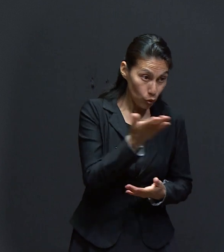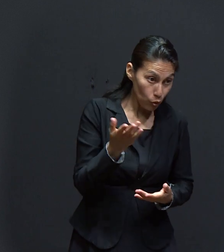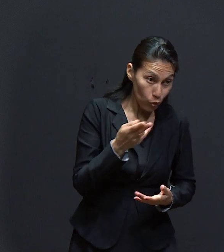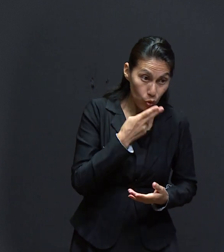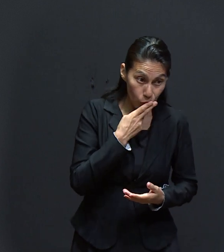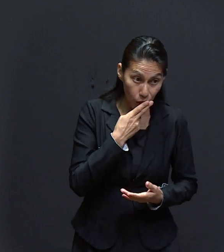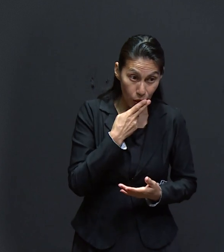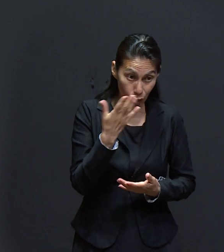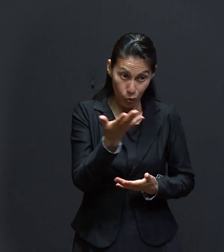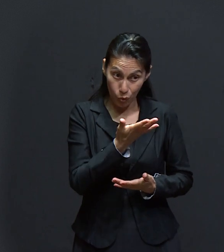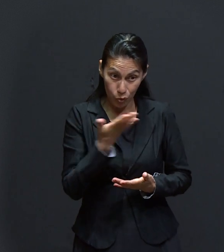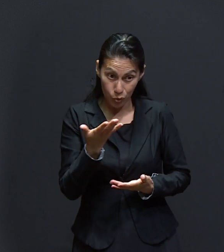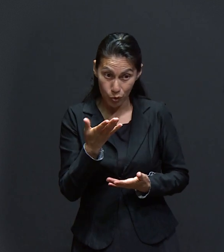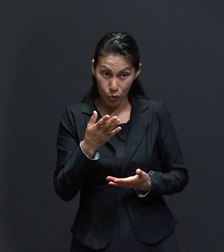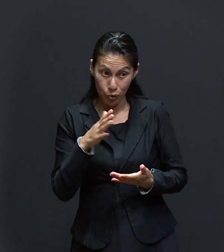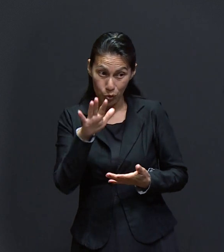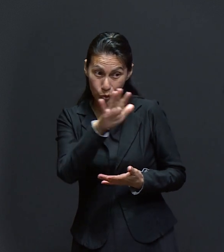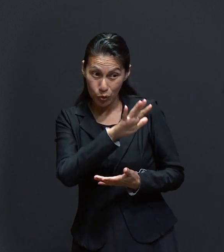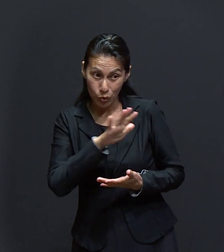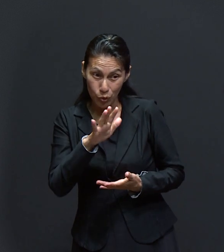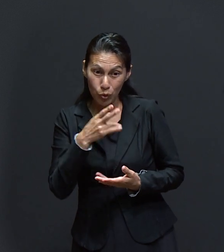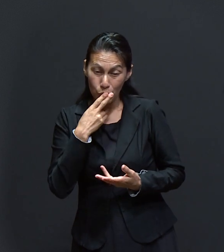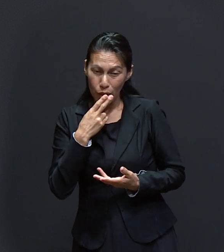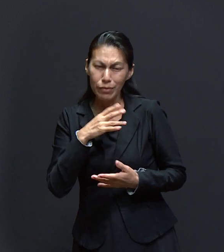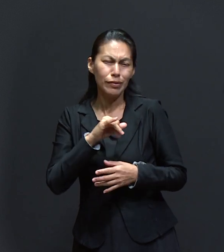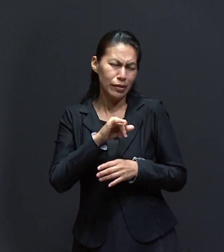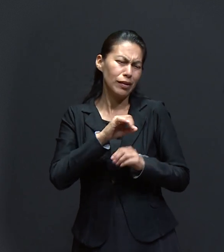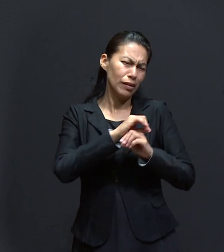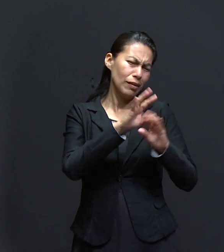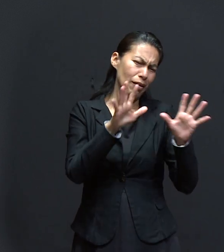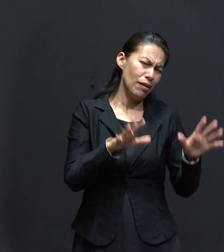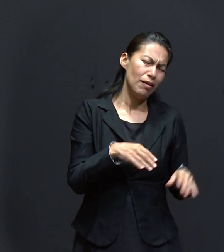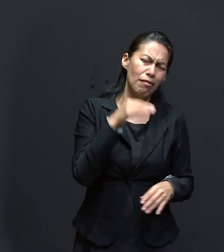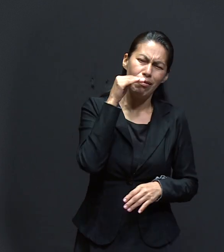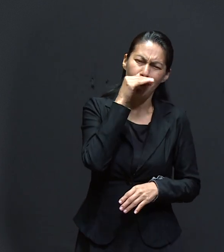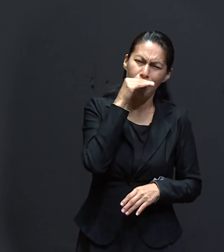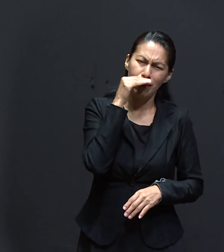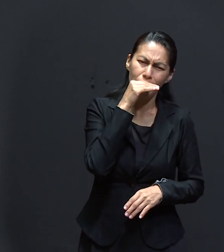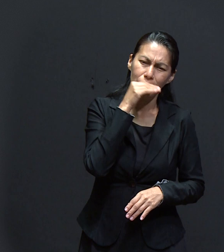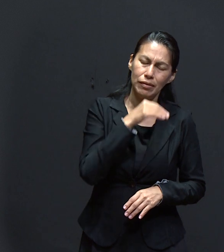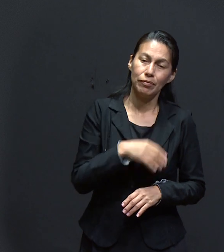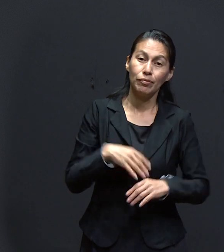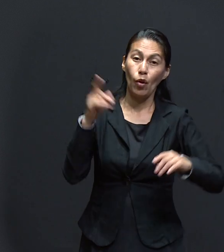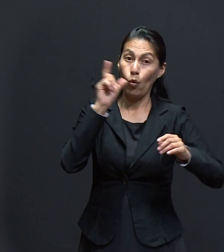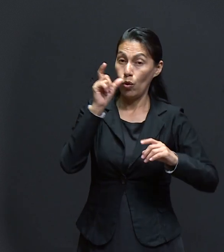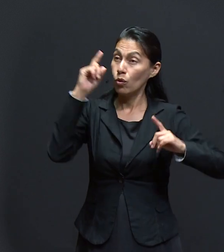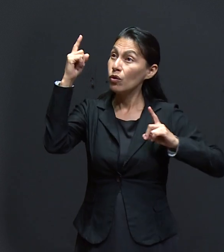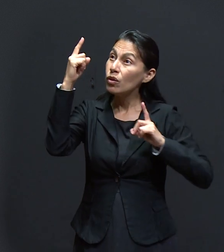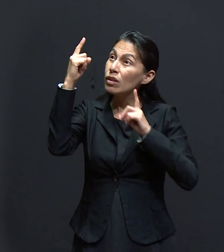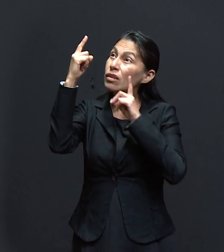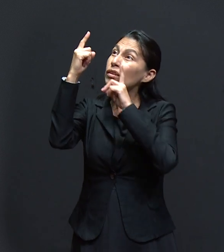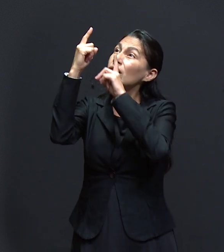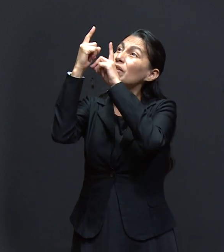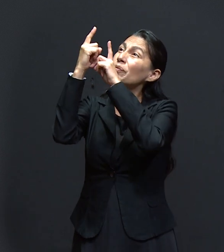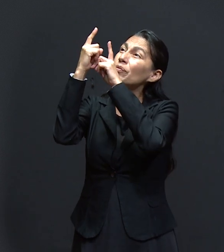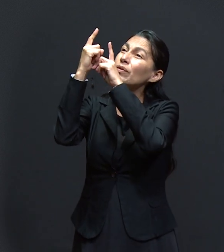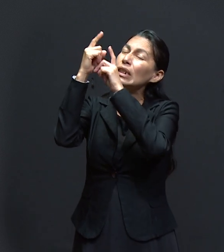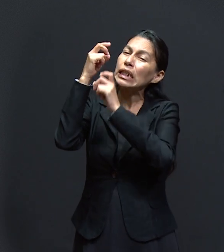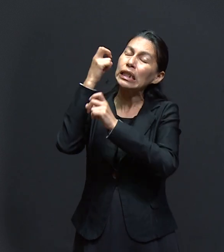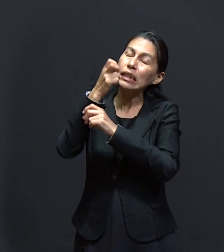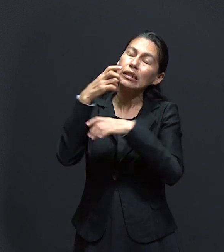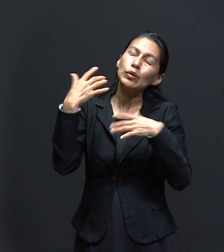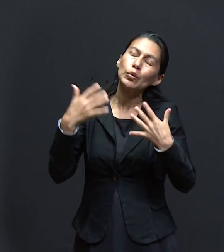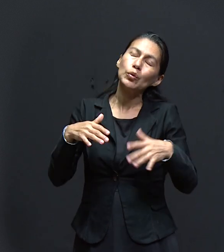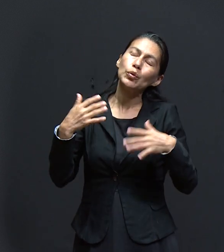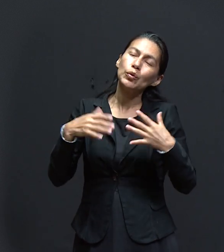seguro en esto y podemos usarlo está al alcance de todos es gratuita de hecho el acceso hasta el trono de la